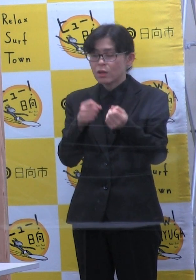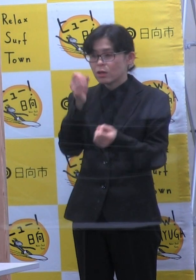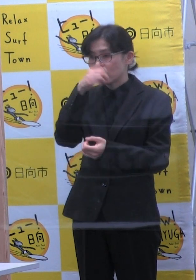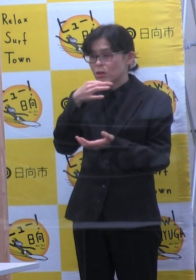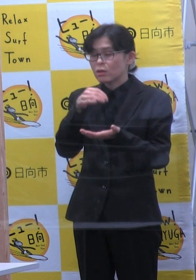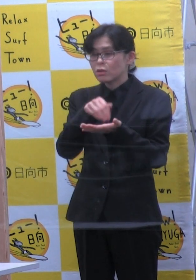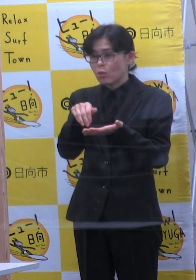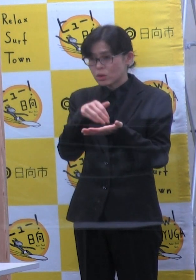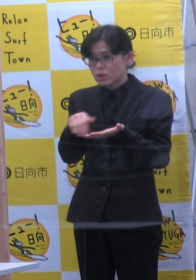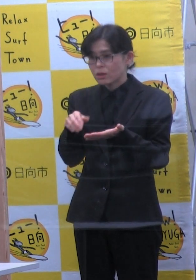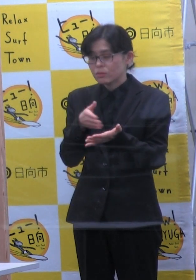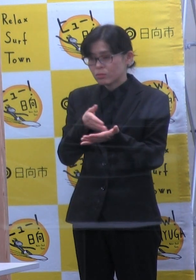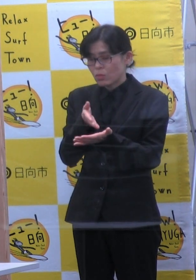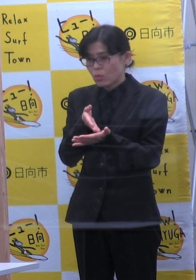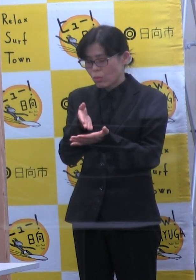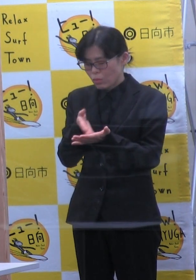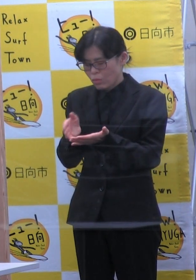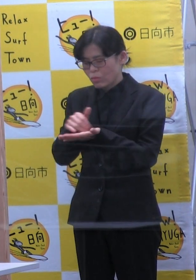です。